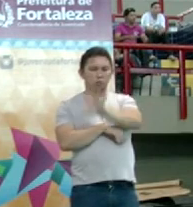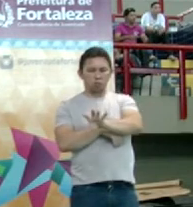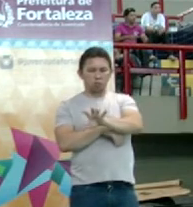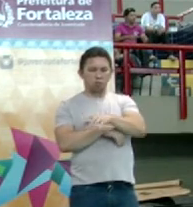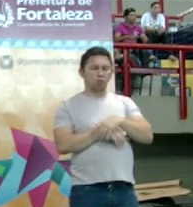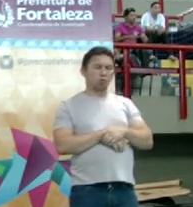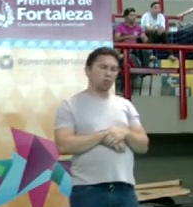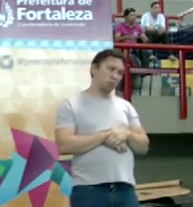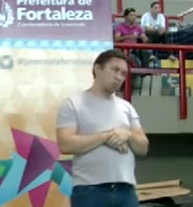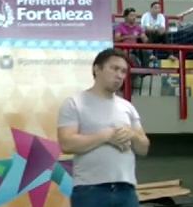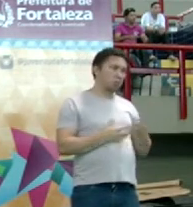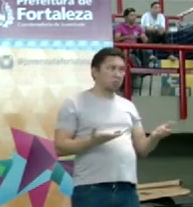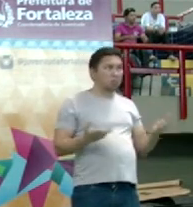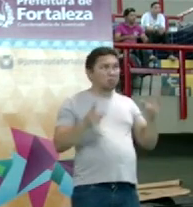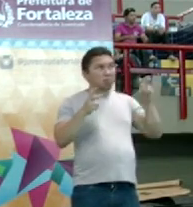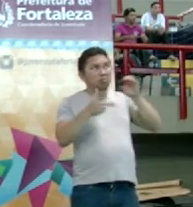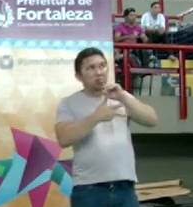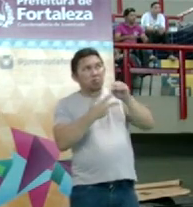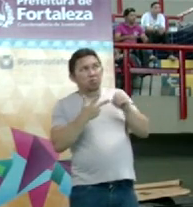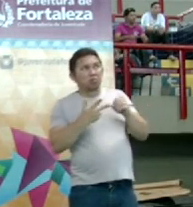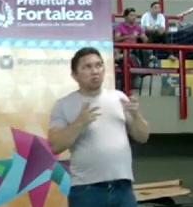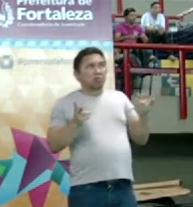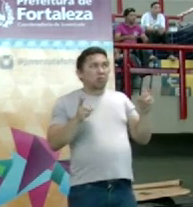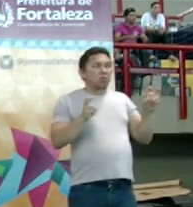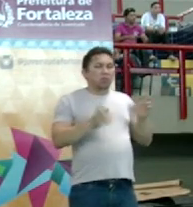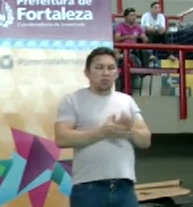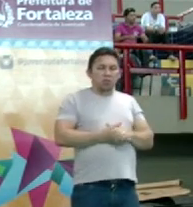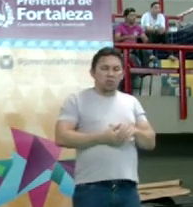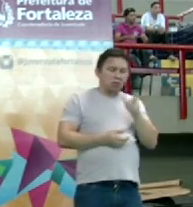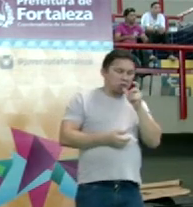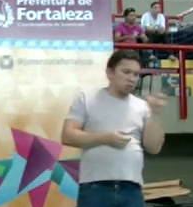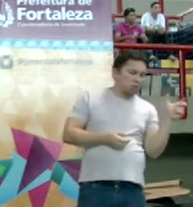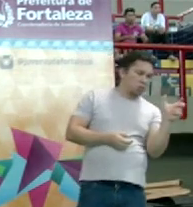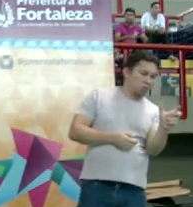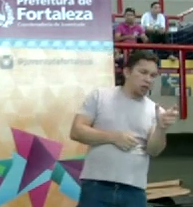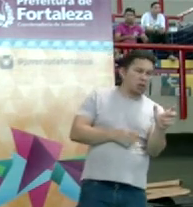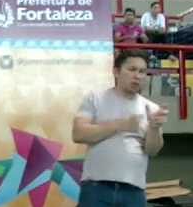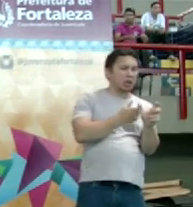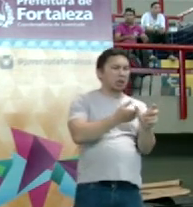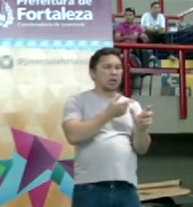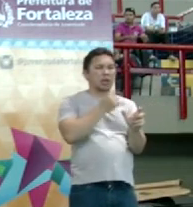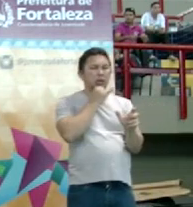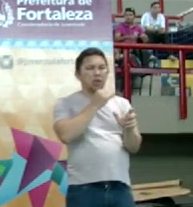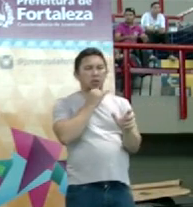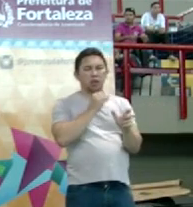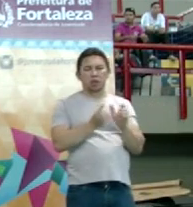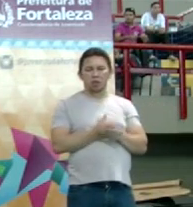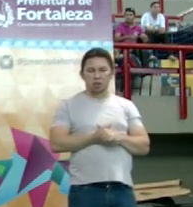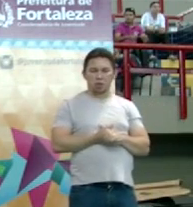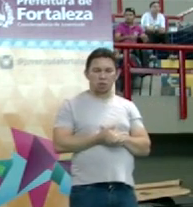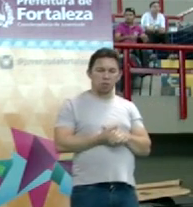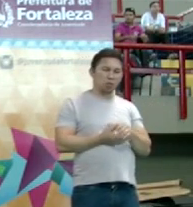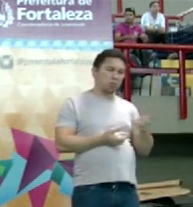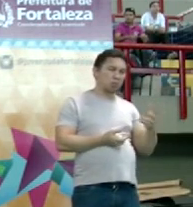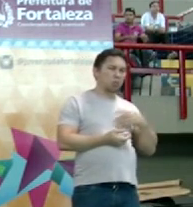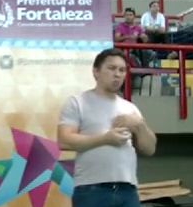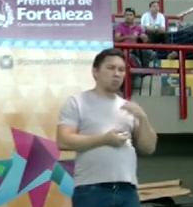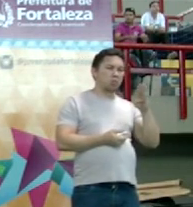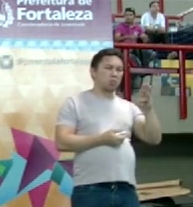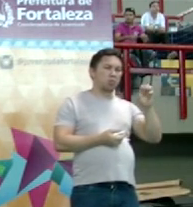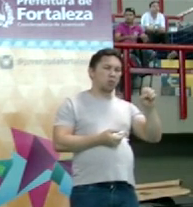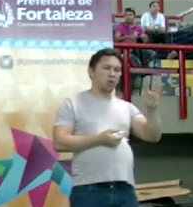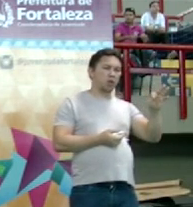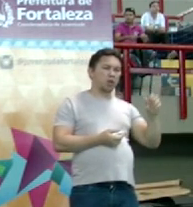Enem, entre aspas. Se você usasse uma palavra tipo botar, que é nossa, é